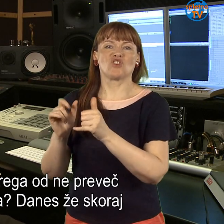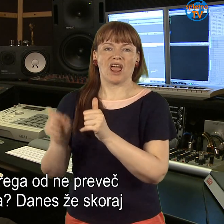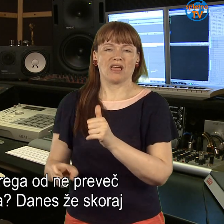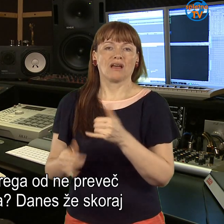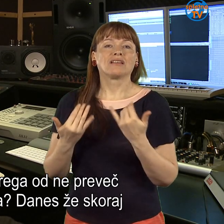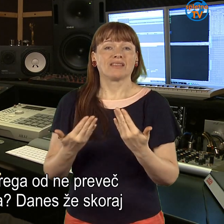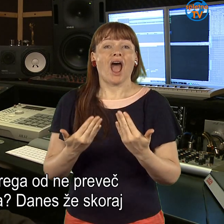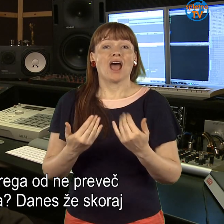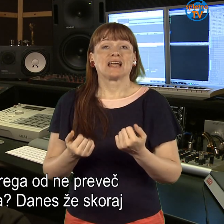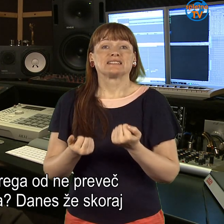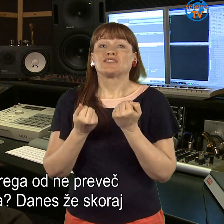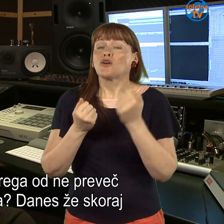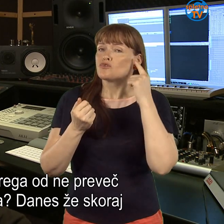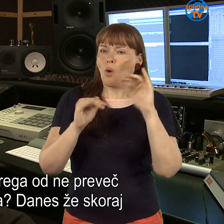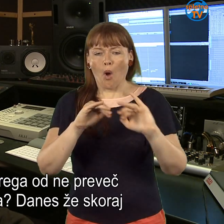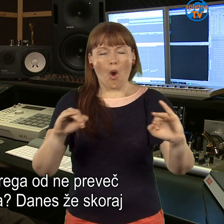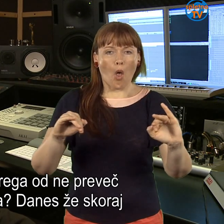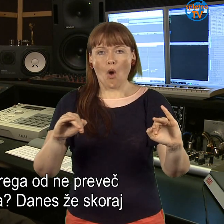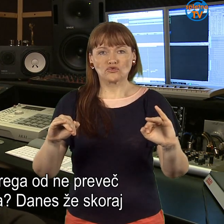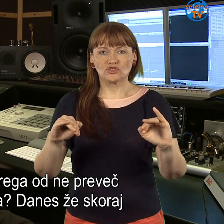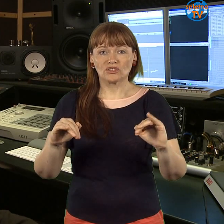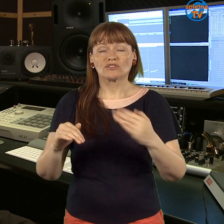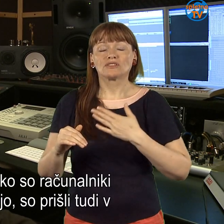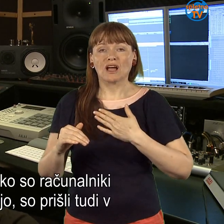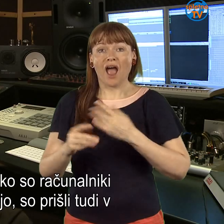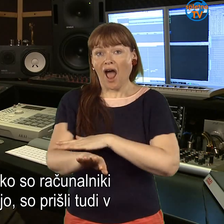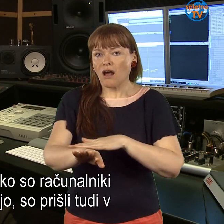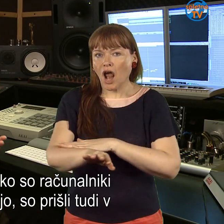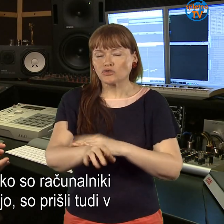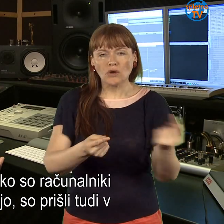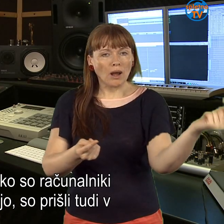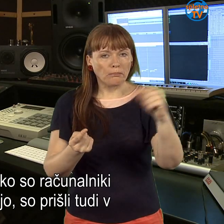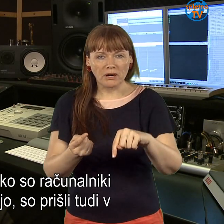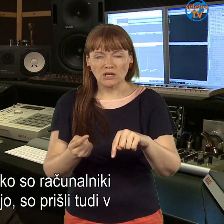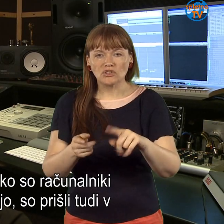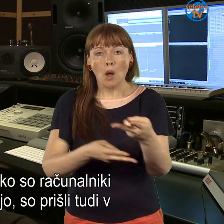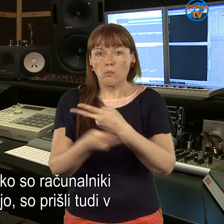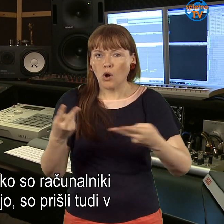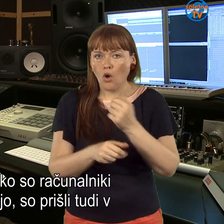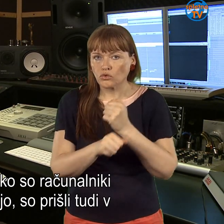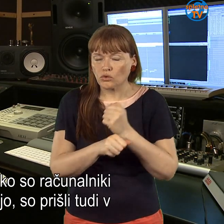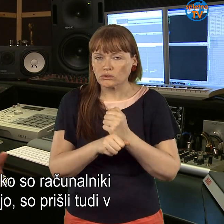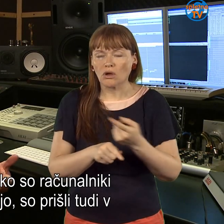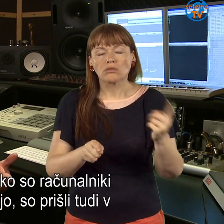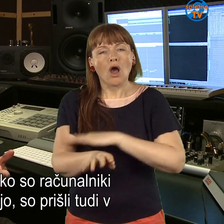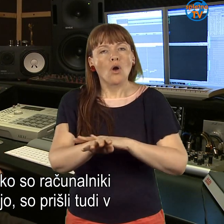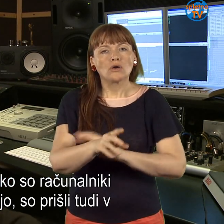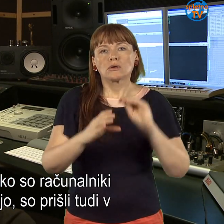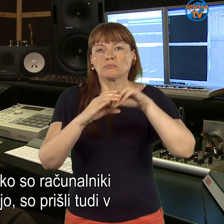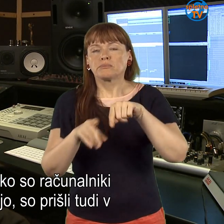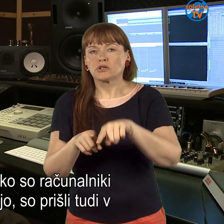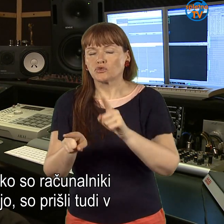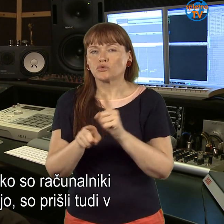skoraj težko to ločiš, zaradi tega, ker tako kakor so računalniki prišli, se pravi v produkcijo, so tudi prišli računalniki v